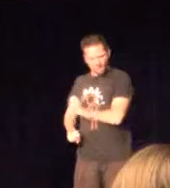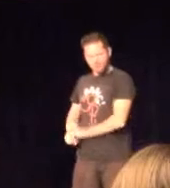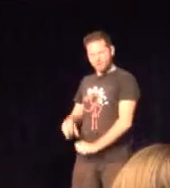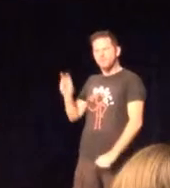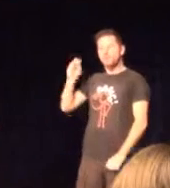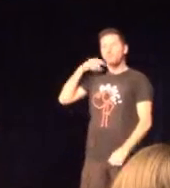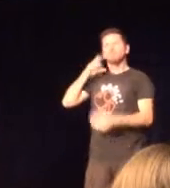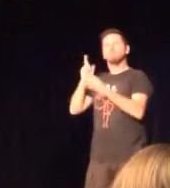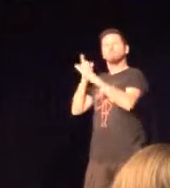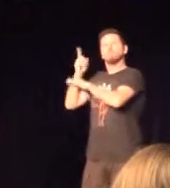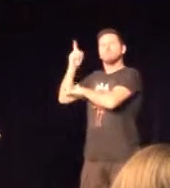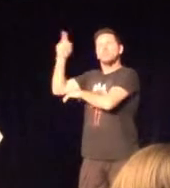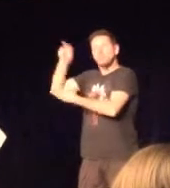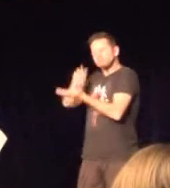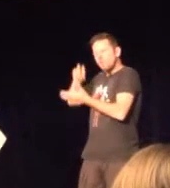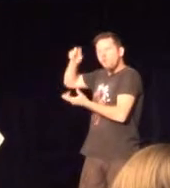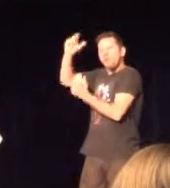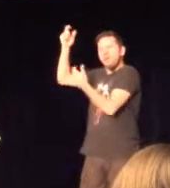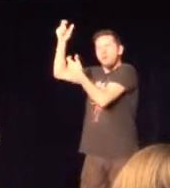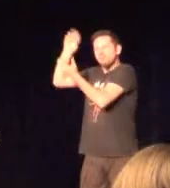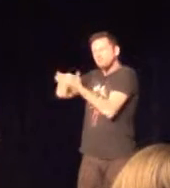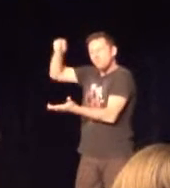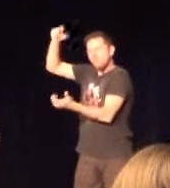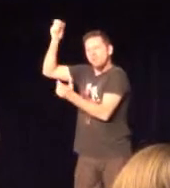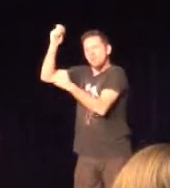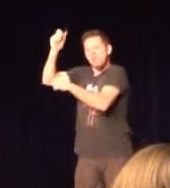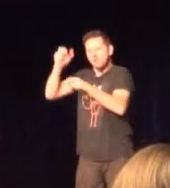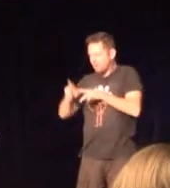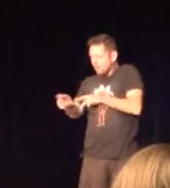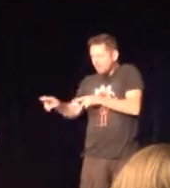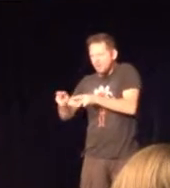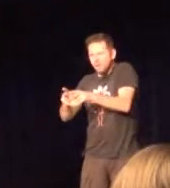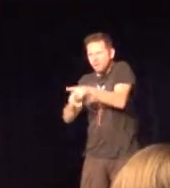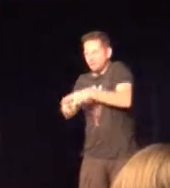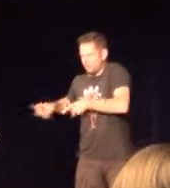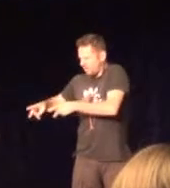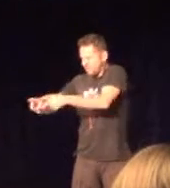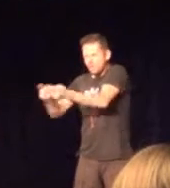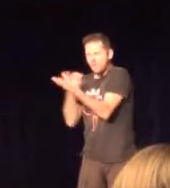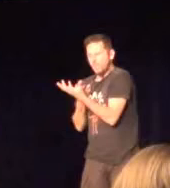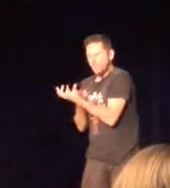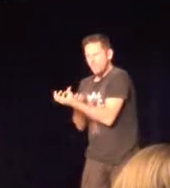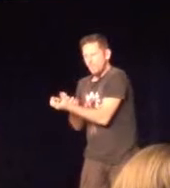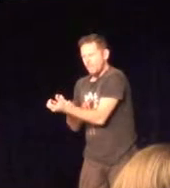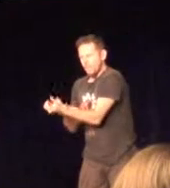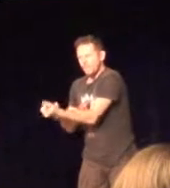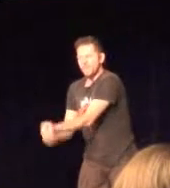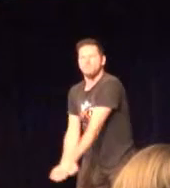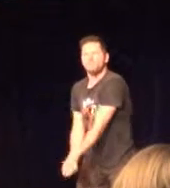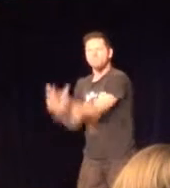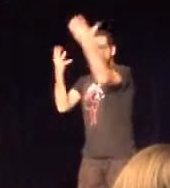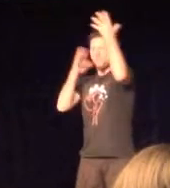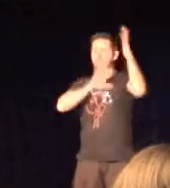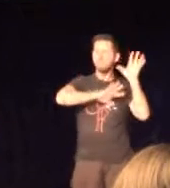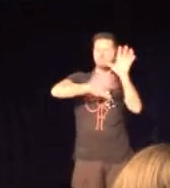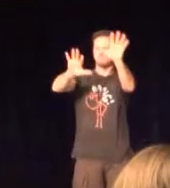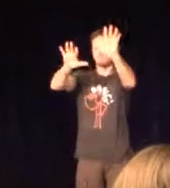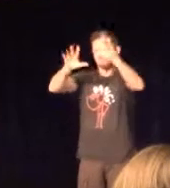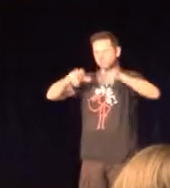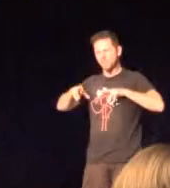la carcajada del salto, hasta que el río desaparezca para renacer como una fiera por las